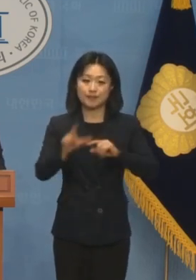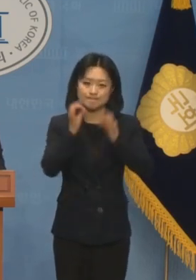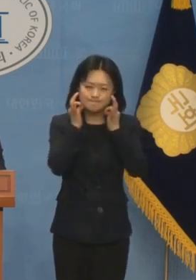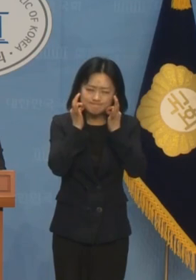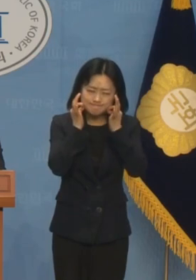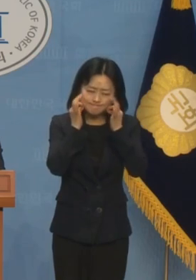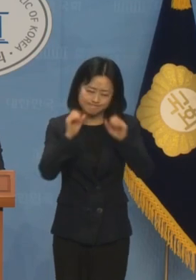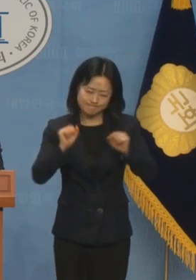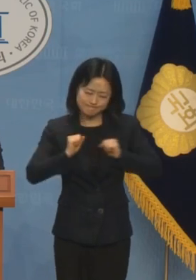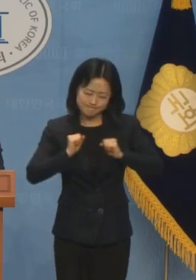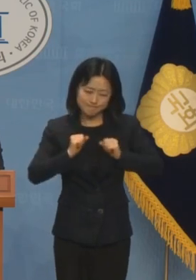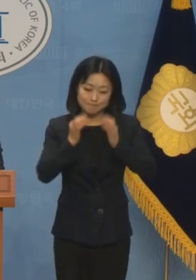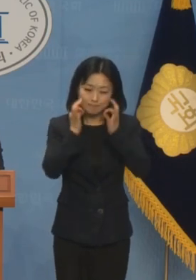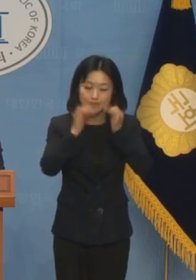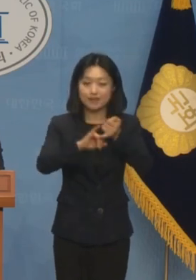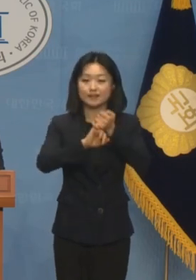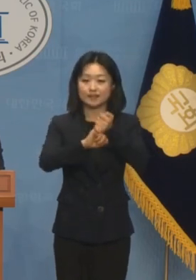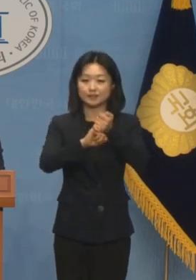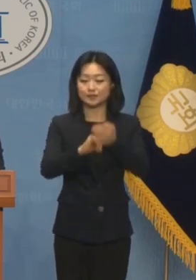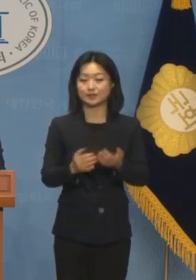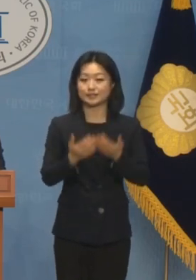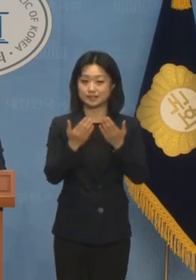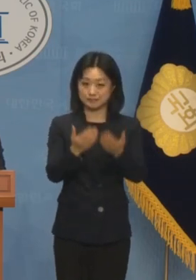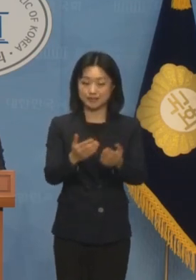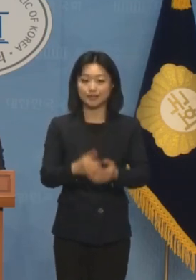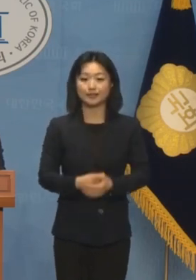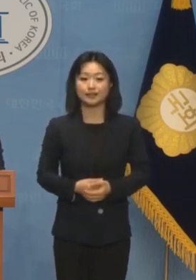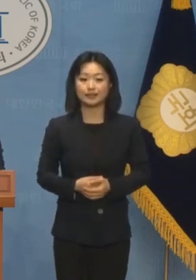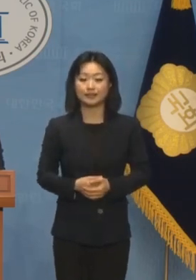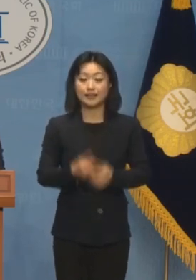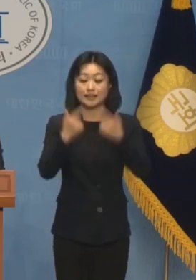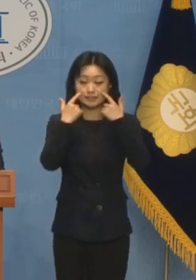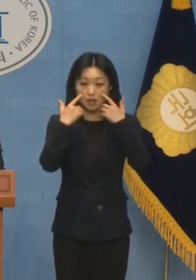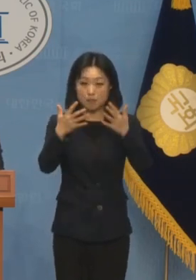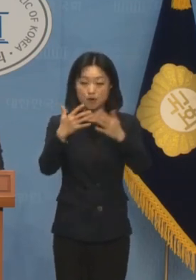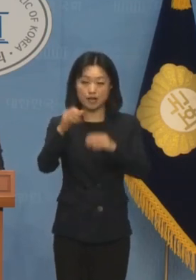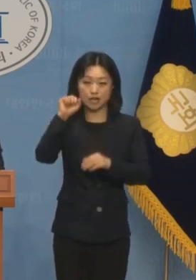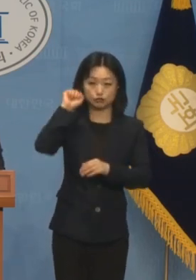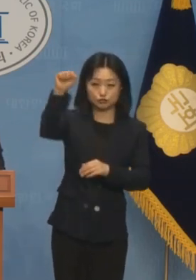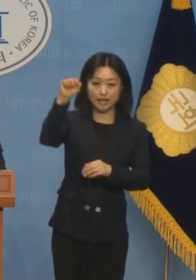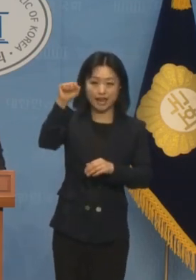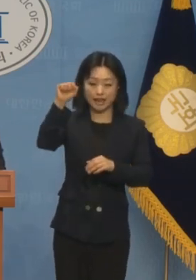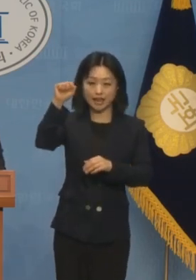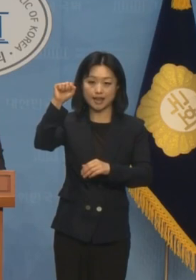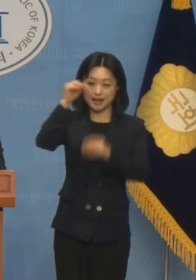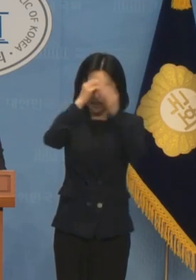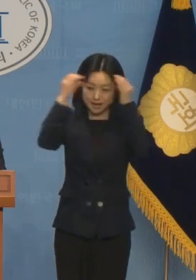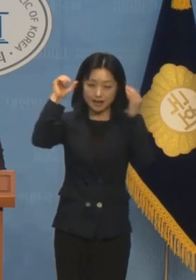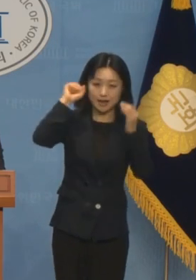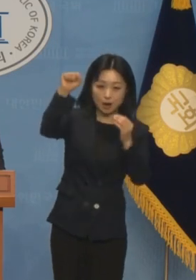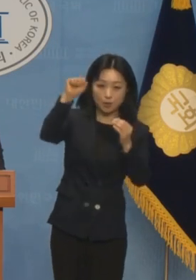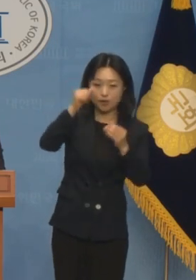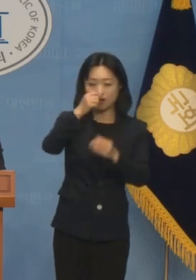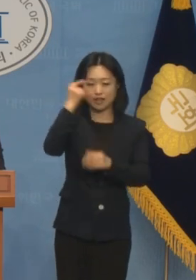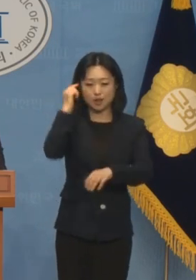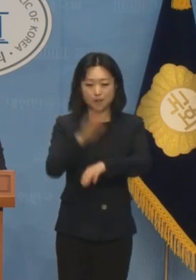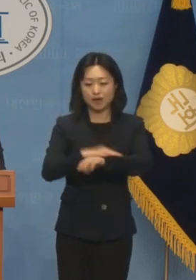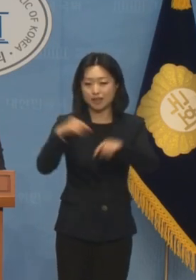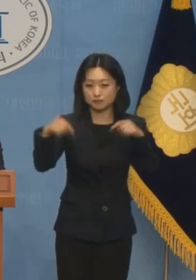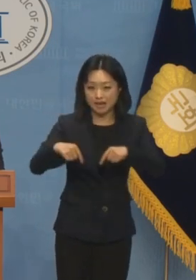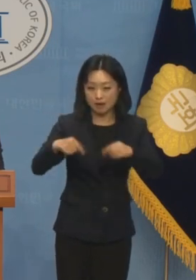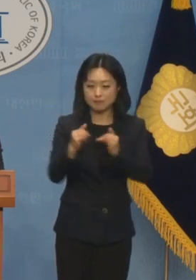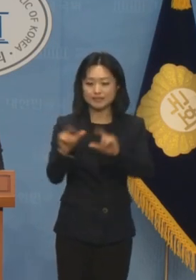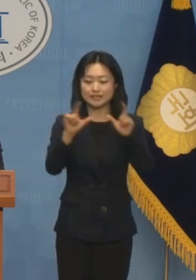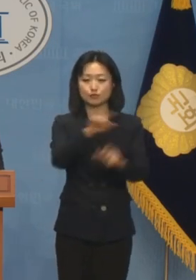전력을 다해서 일하겠다고 약속드리면서 선명하게 투쟁하고 현명하게 협상하고